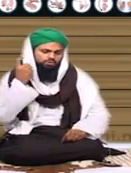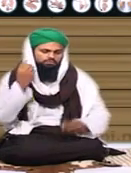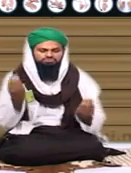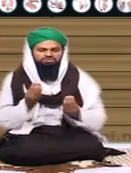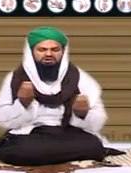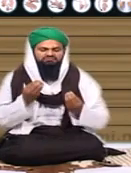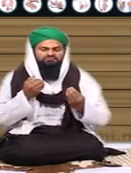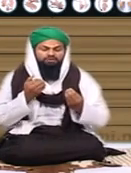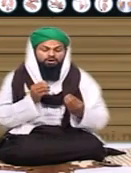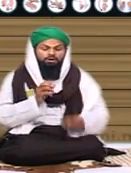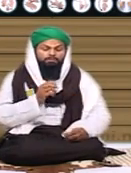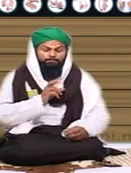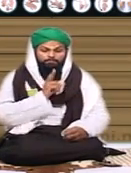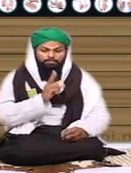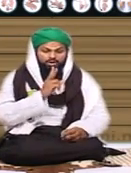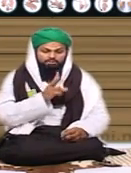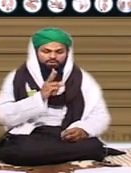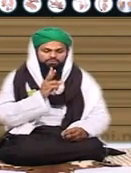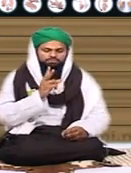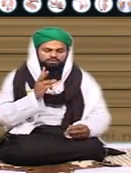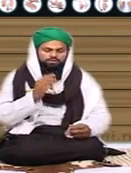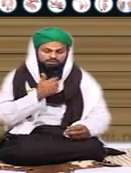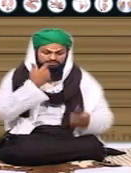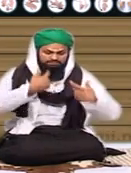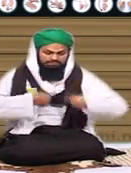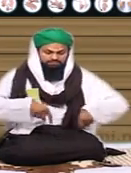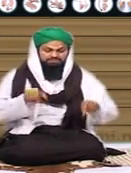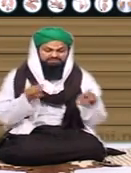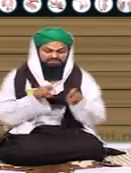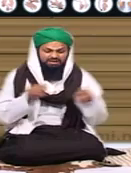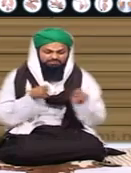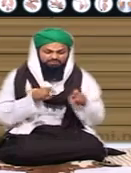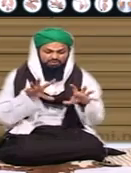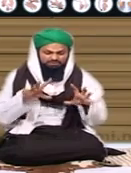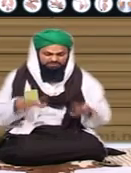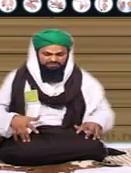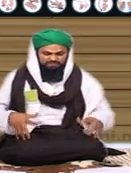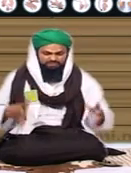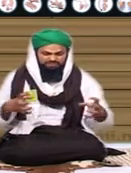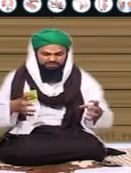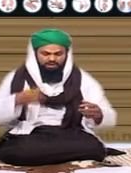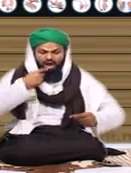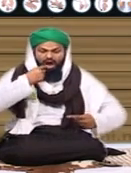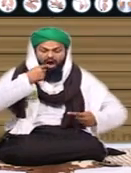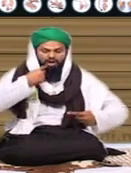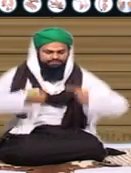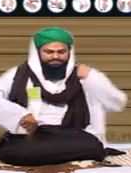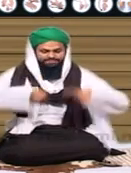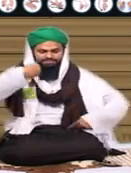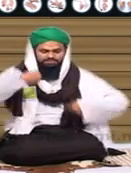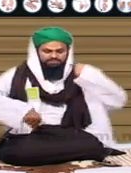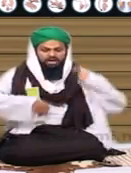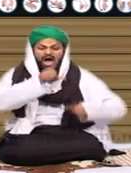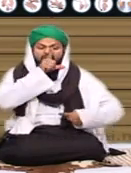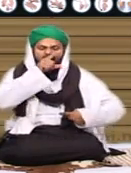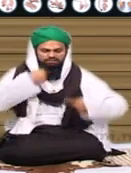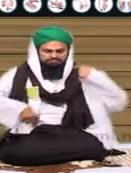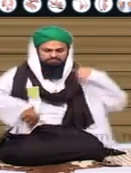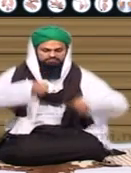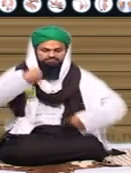ہے سننے والا تو سن دیتا ہے خالی, لیکن بولنے والے کو بڑی تھکن لگتی ہے, پورا اس کے خون کا بڑھ جاتا